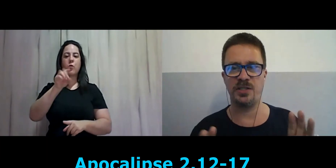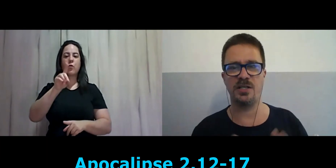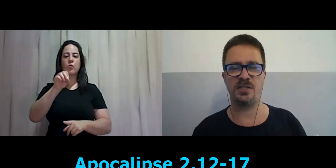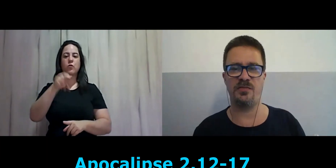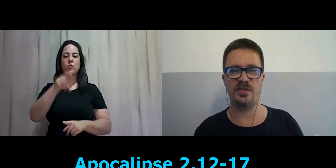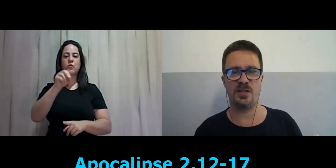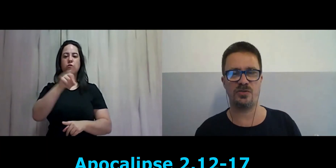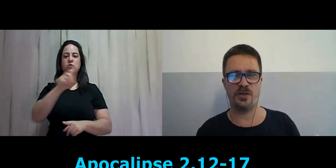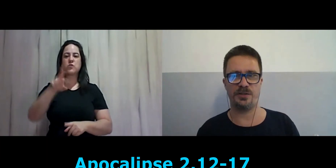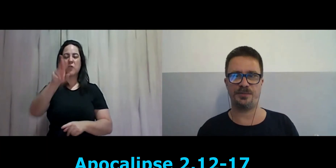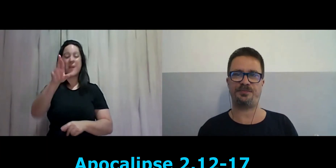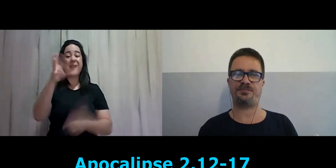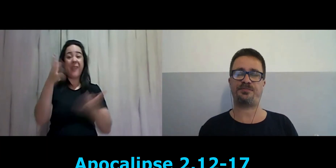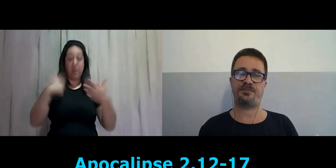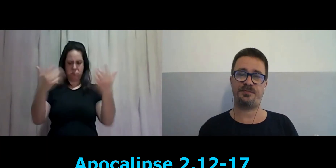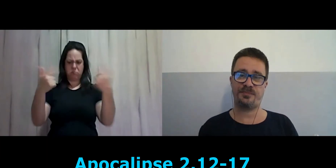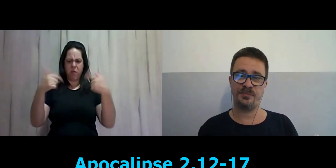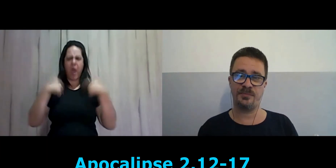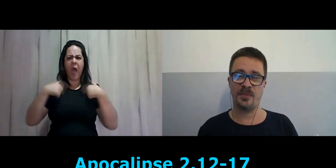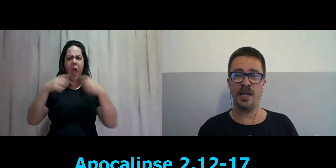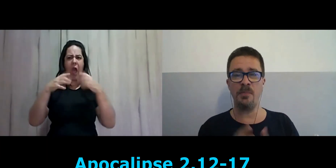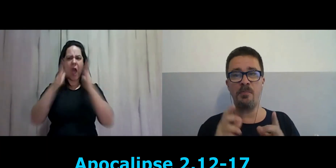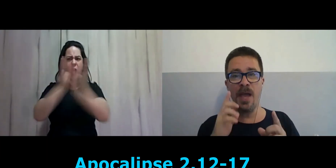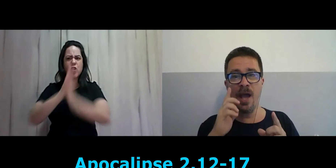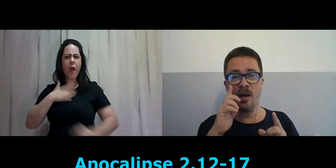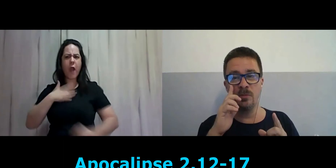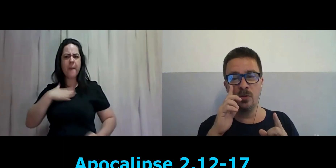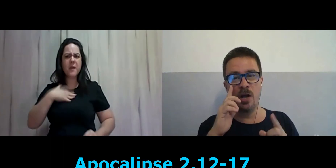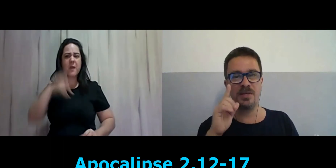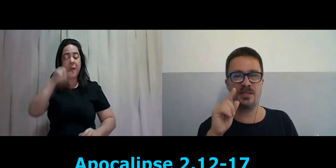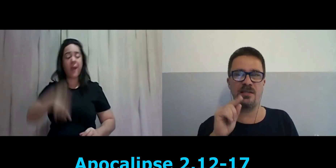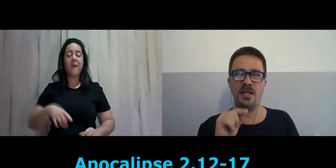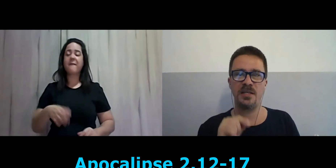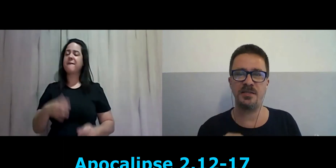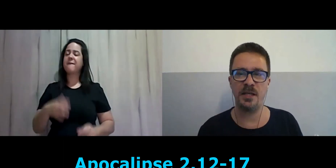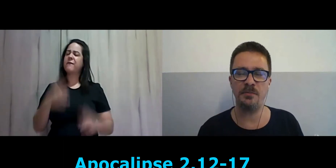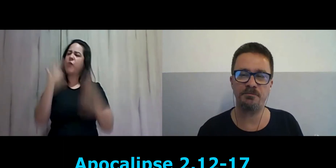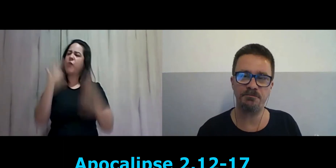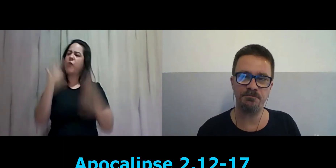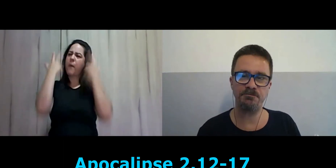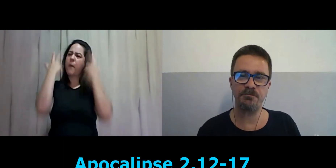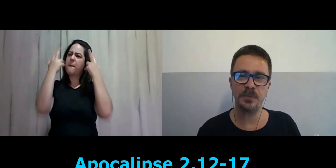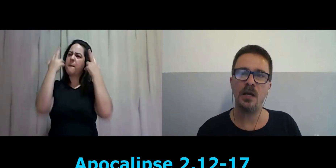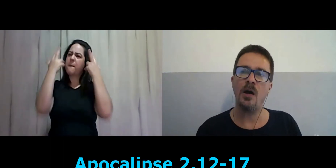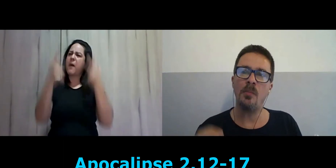nas antigas civilizações. E Pérgamo é uma cidade assim.